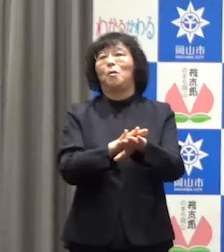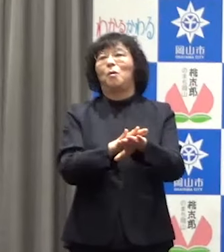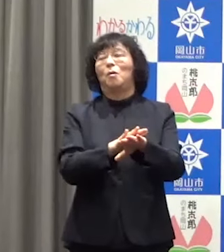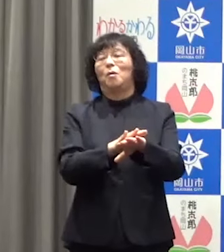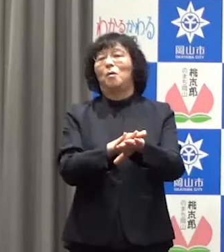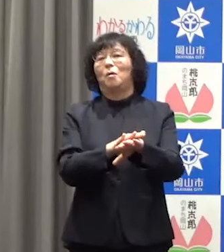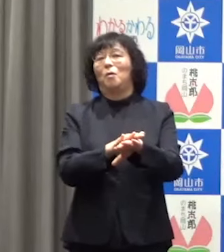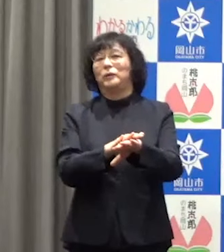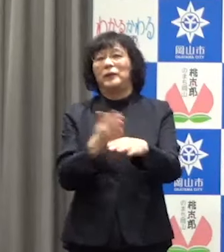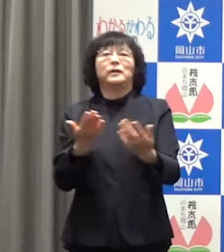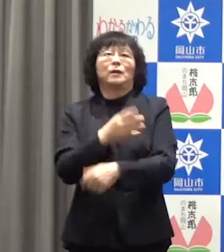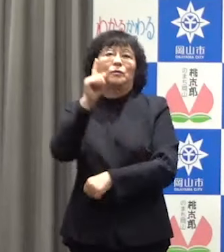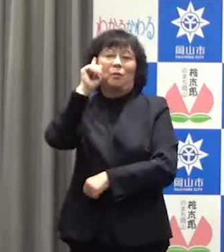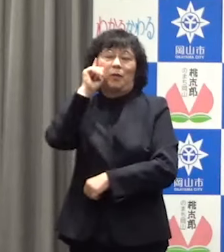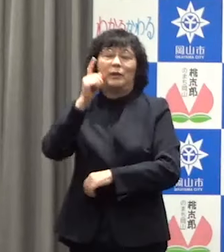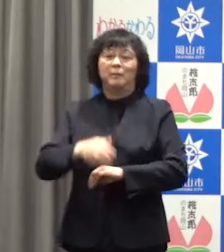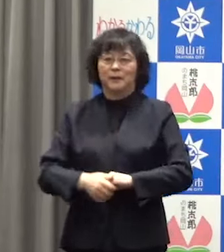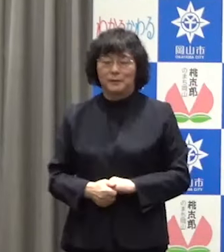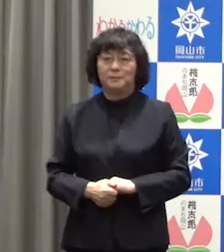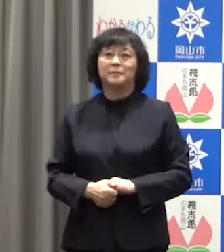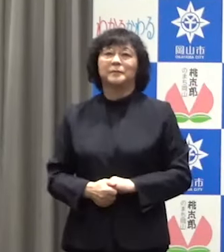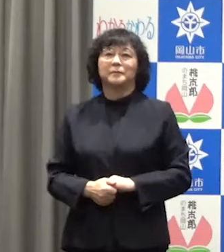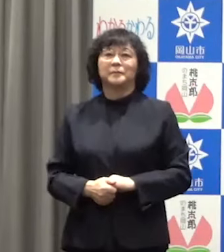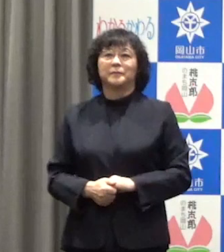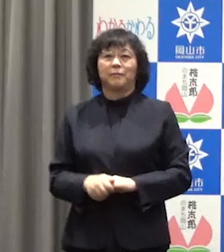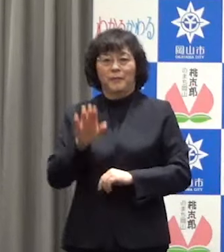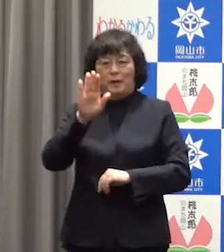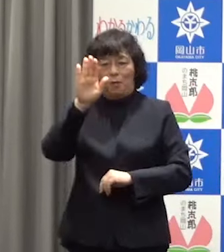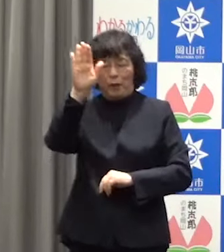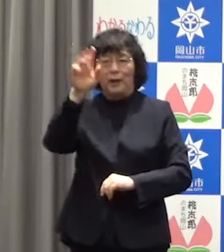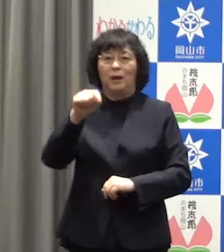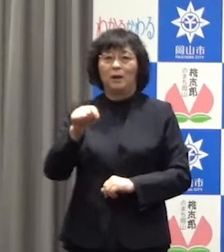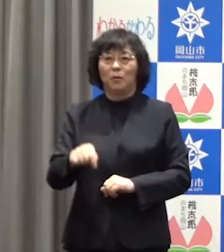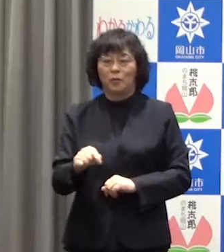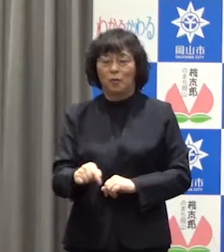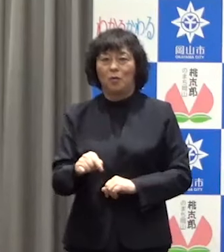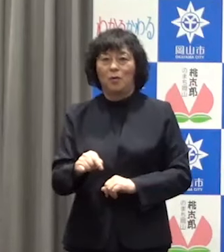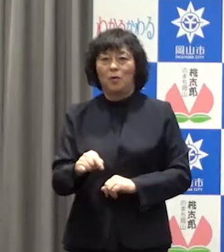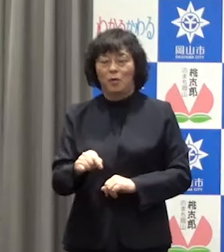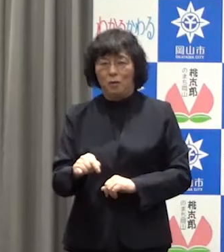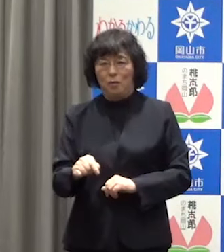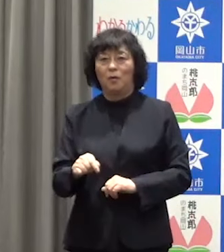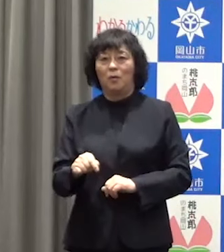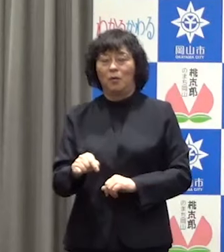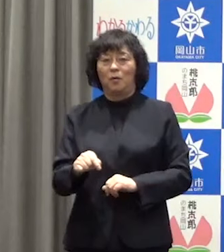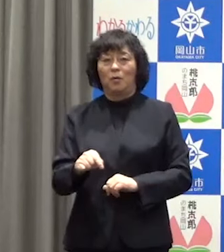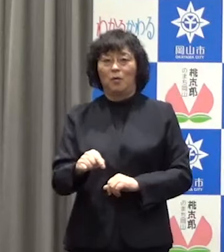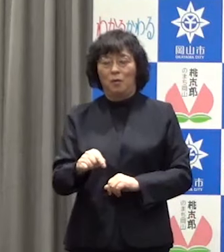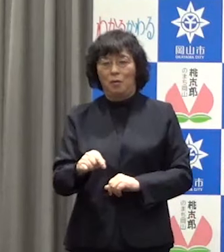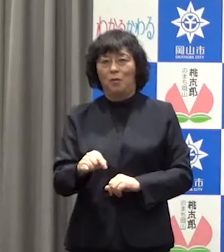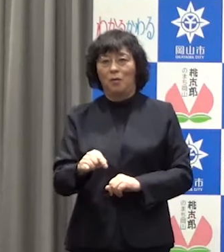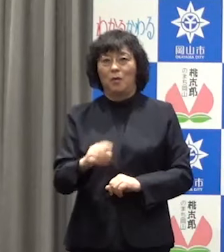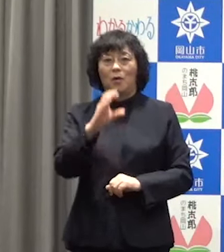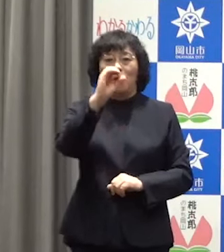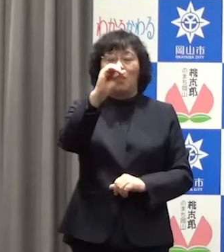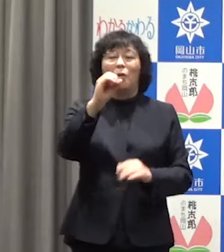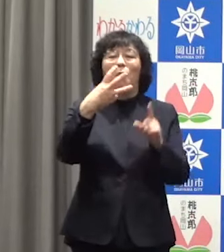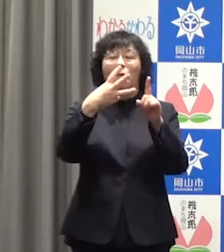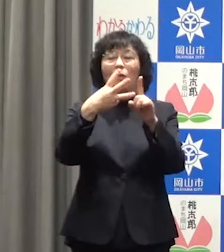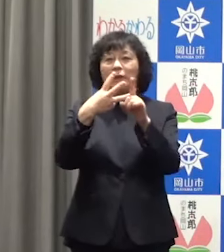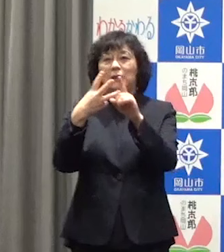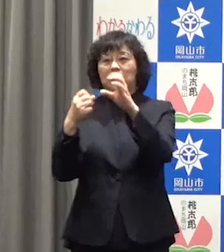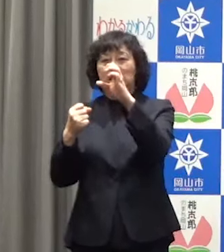ので、これからこのチャンピオンメイヤーズというですね、制度